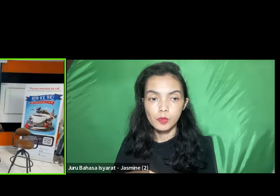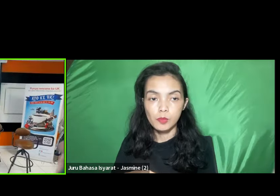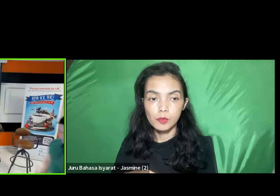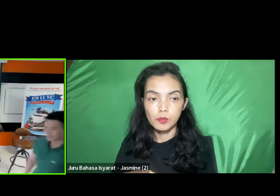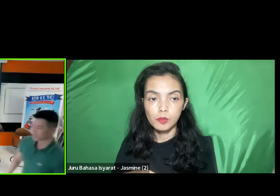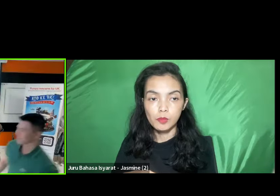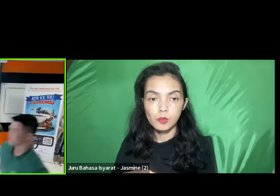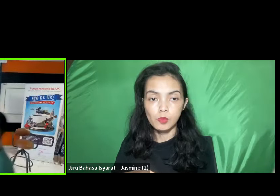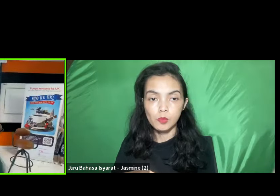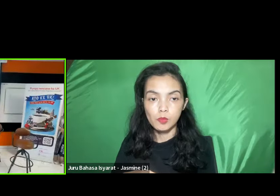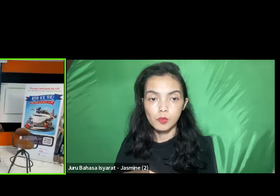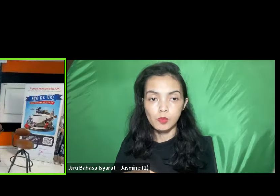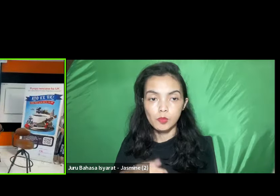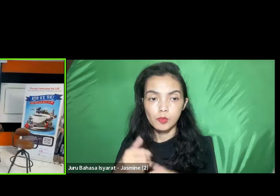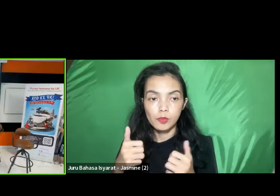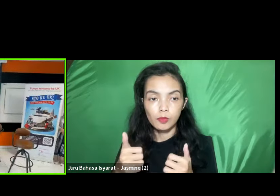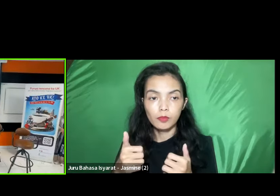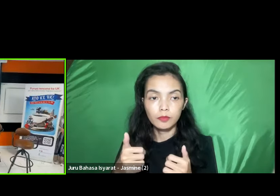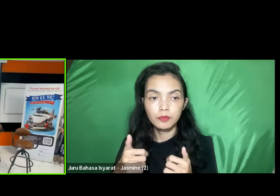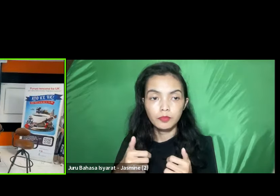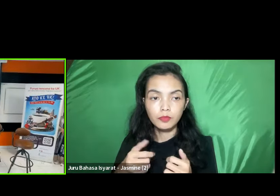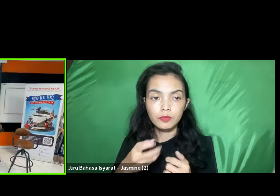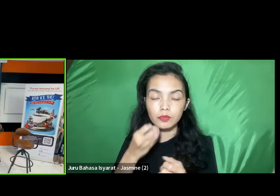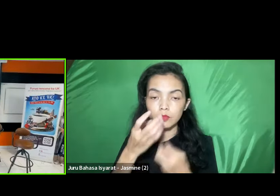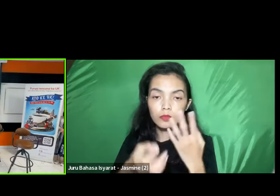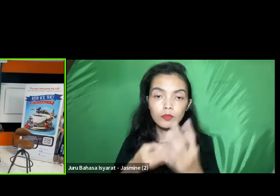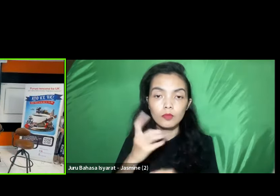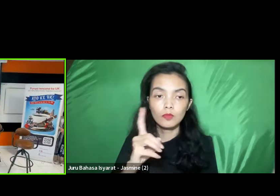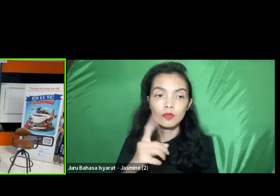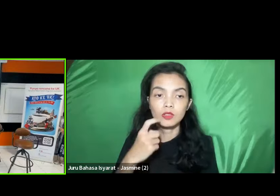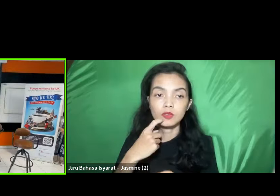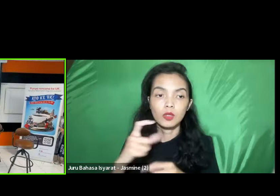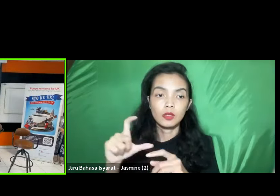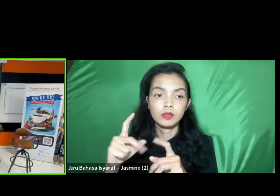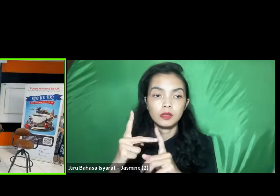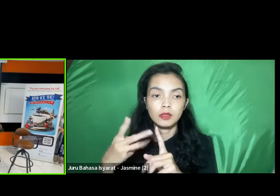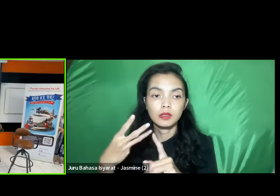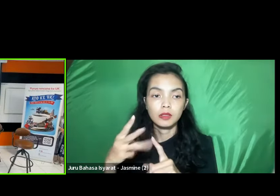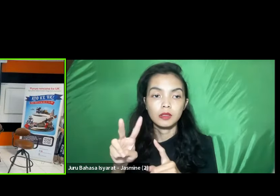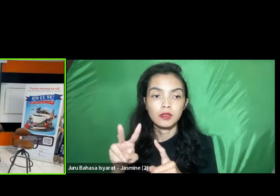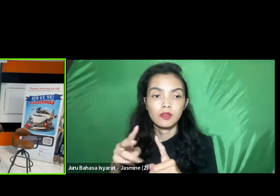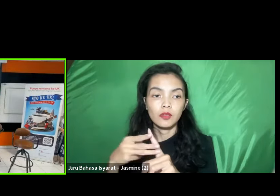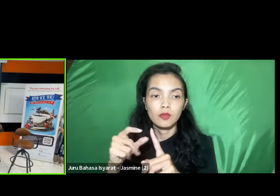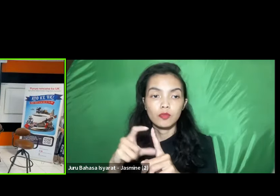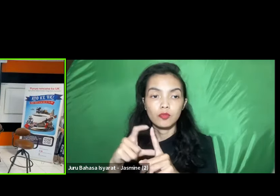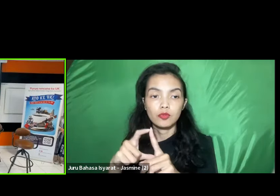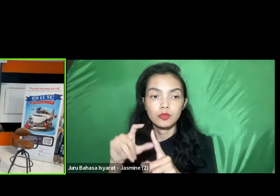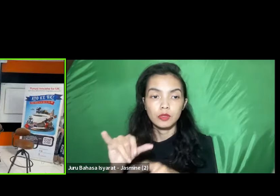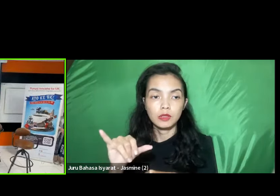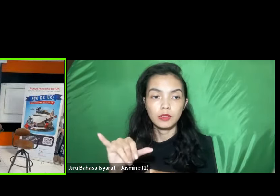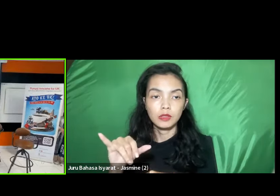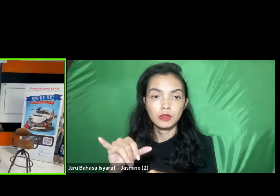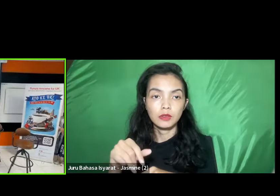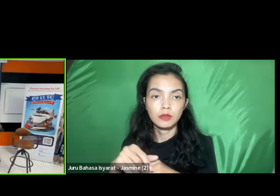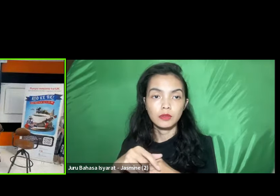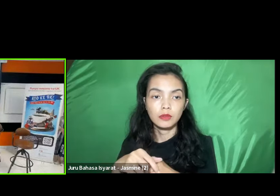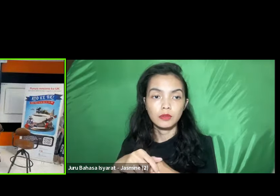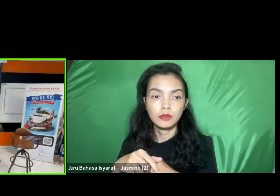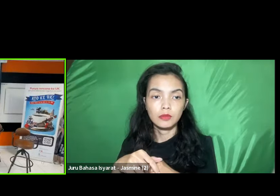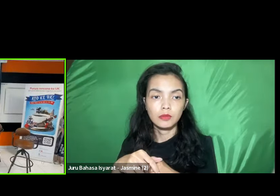Oke Eh mungkin aku sedikit update ya tentang chef Bu gitu Jadi mungkin kalau teman-teman nanti sudah lolos